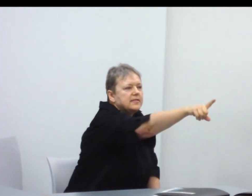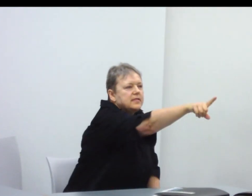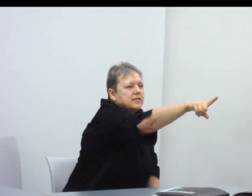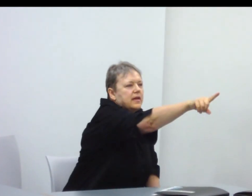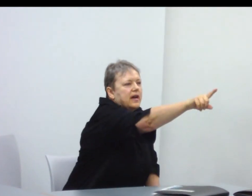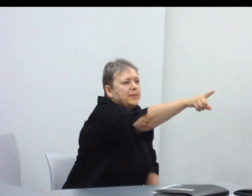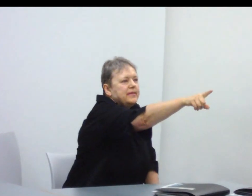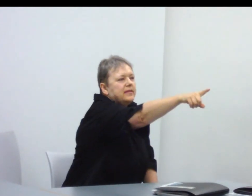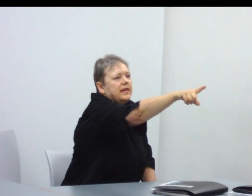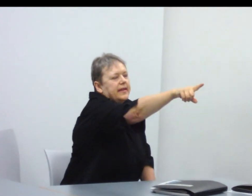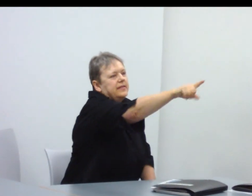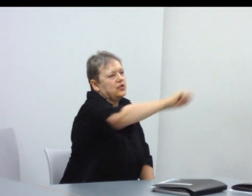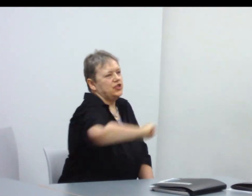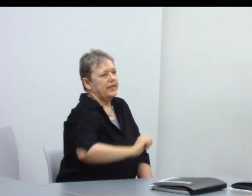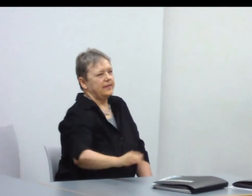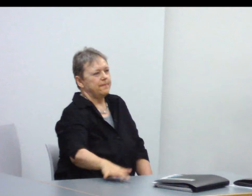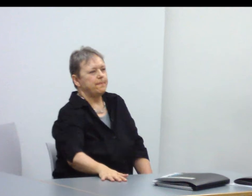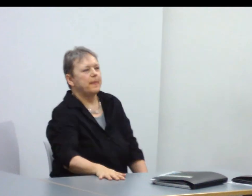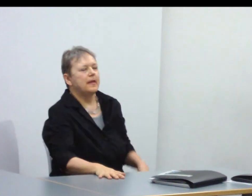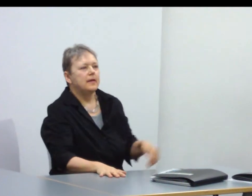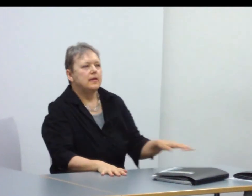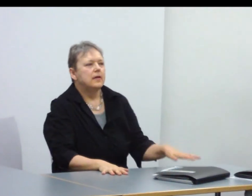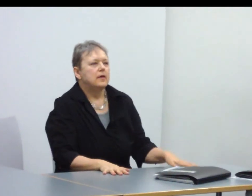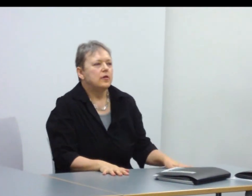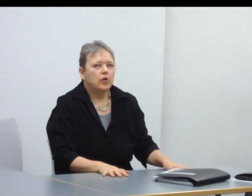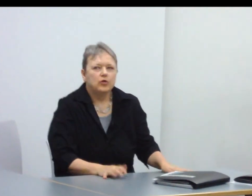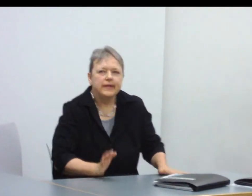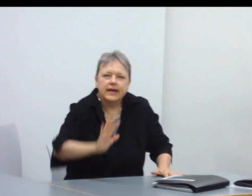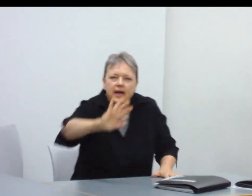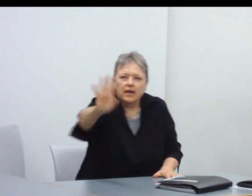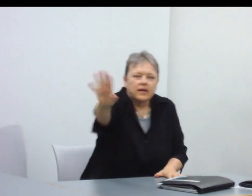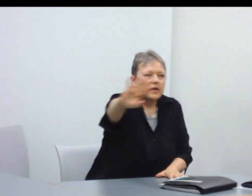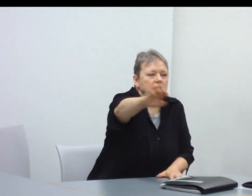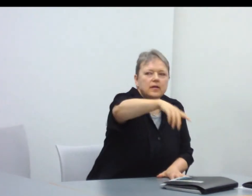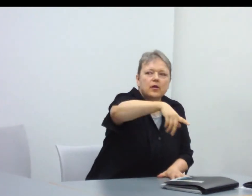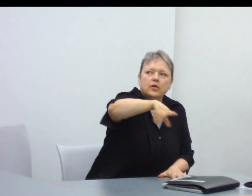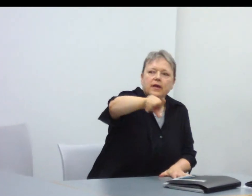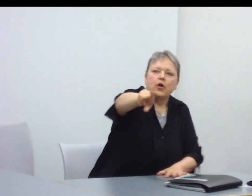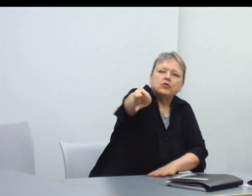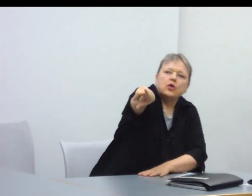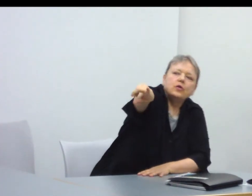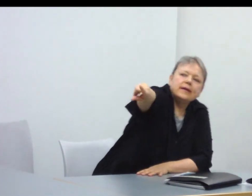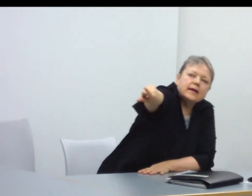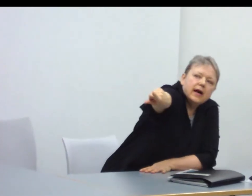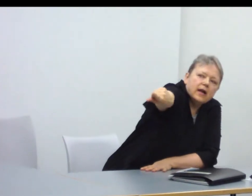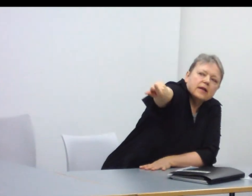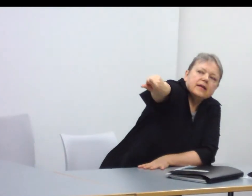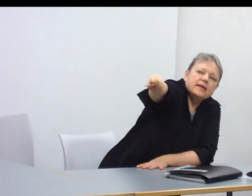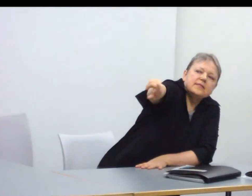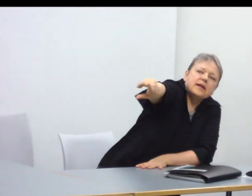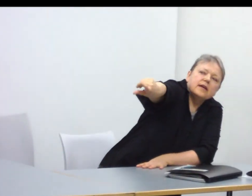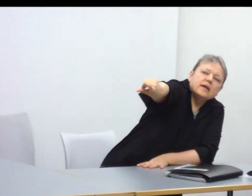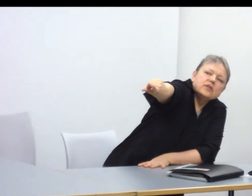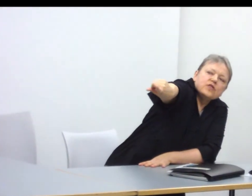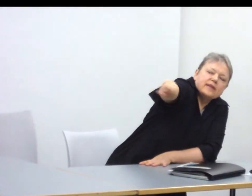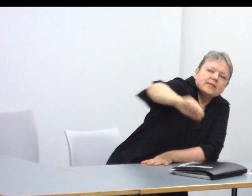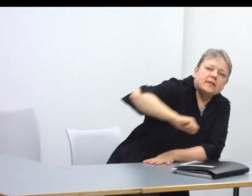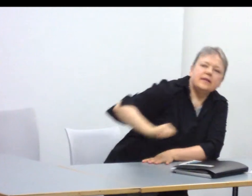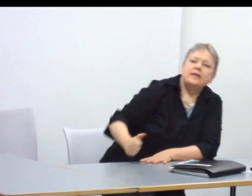zum Beispiel jetzt diese Arbeit, der dahinter steht, oder egal, ja, oder egal, jetzt Schwarze,